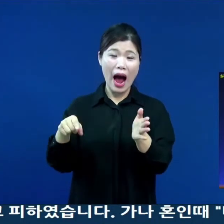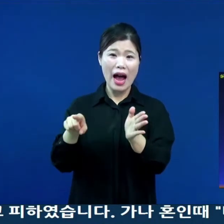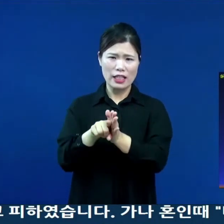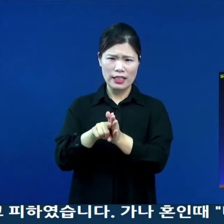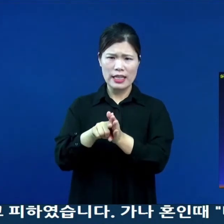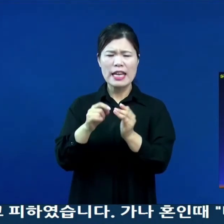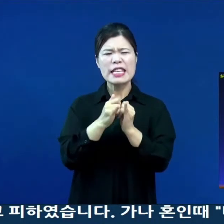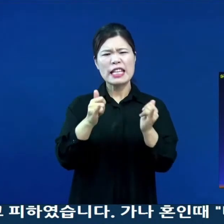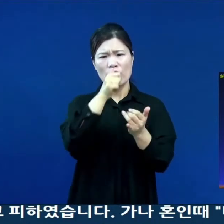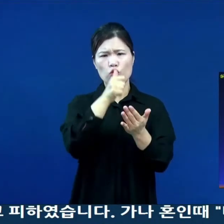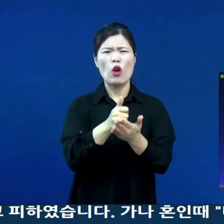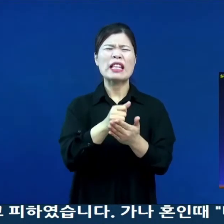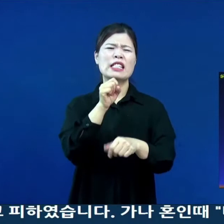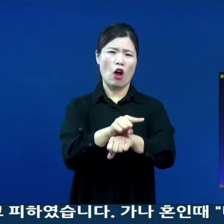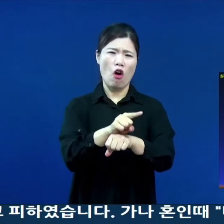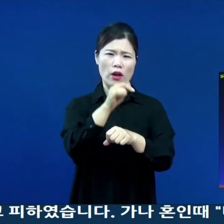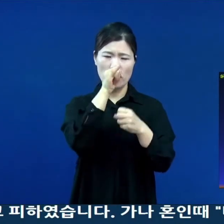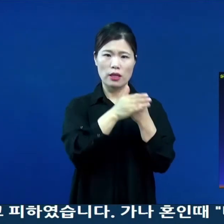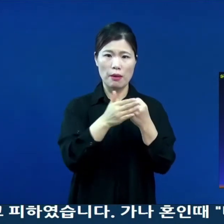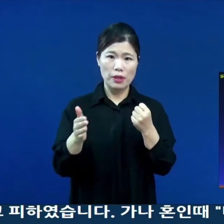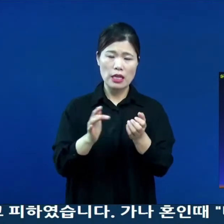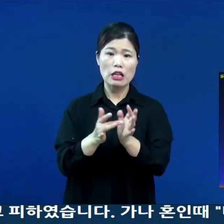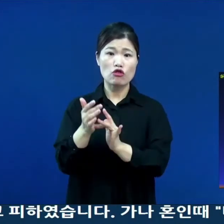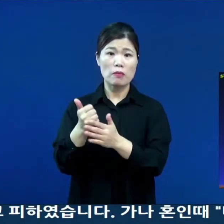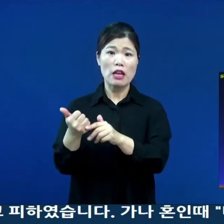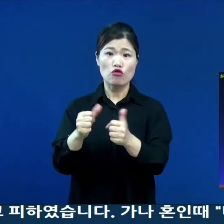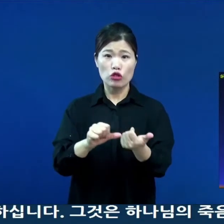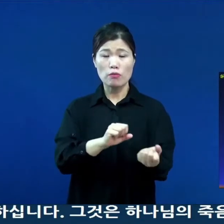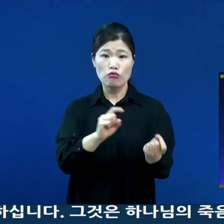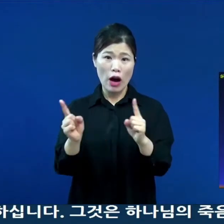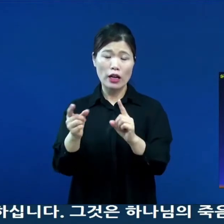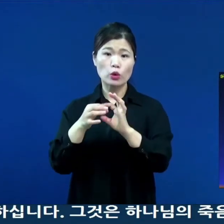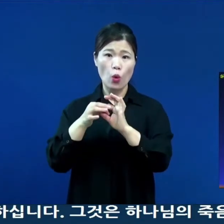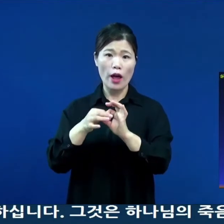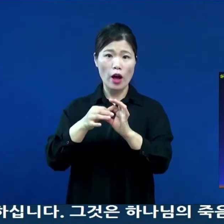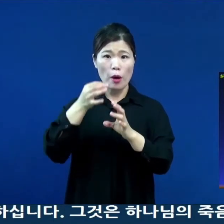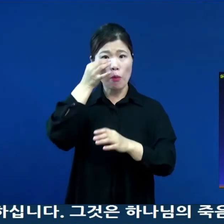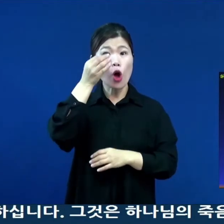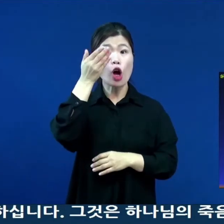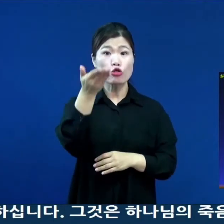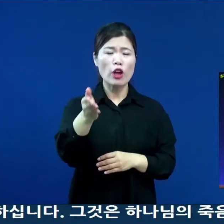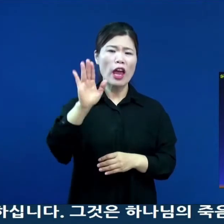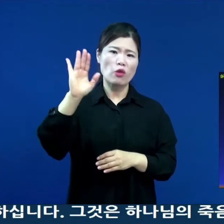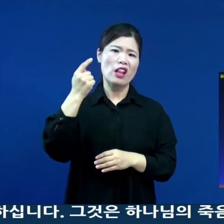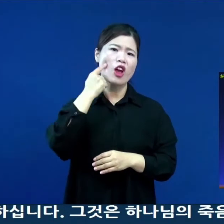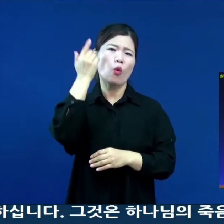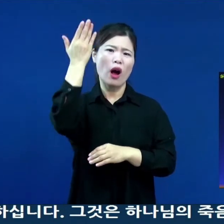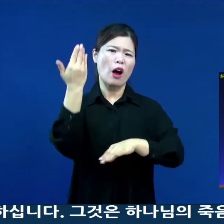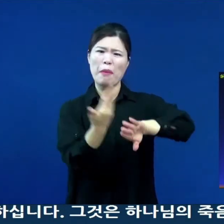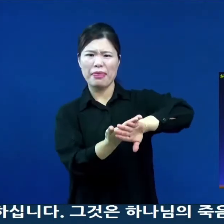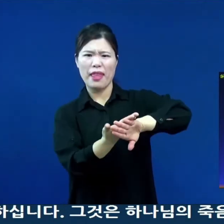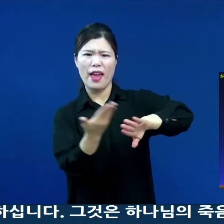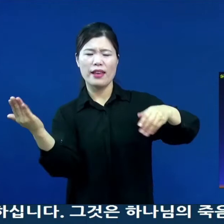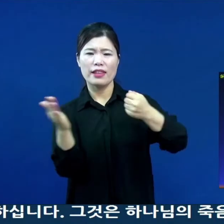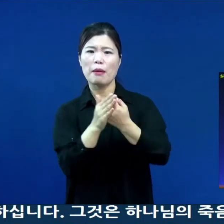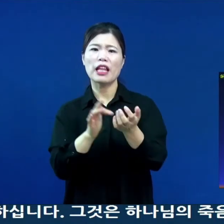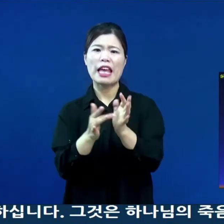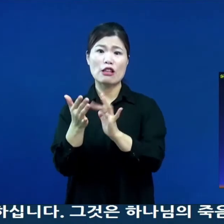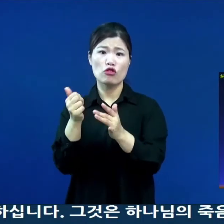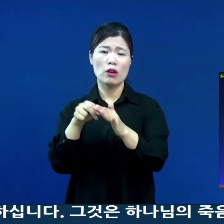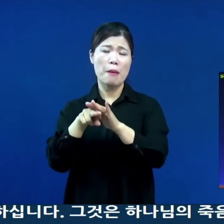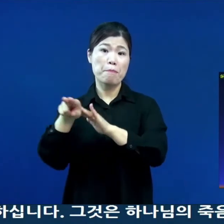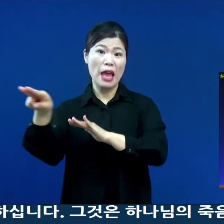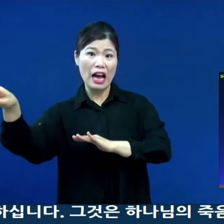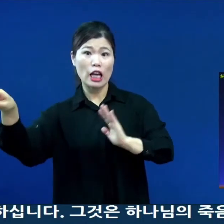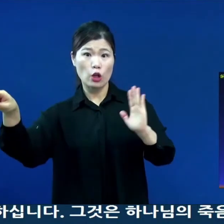예수님이 죽으심과 부활하심을 통하여 보여줄 그 영광에 반대되기 때문에 예수님이 피하신 것이고, 사실